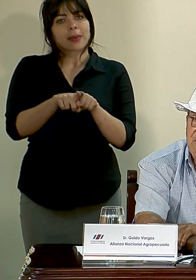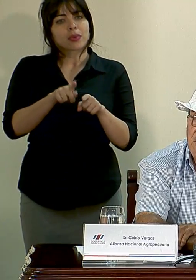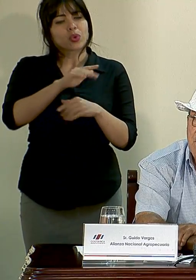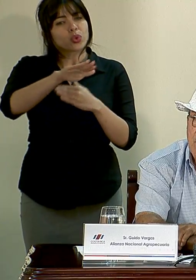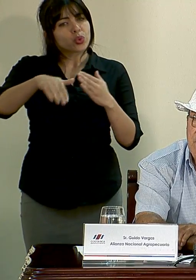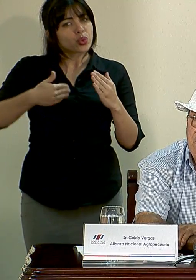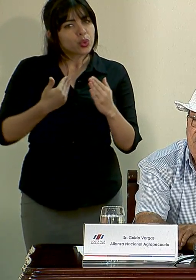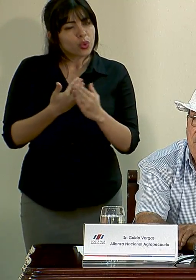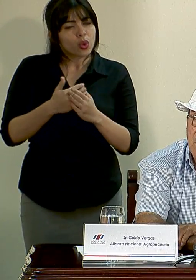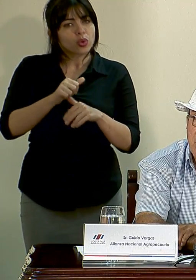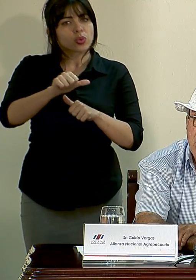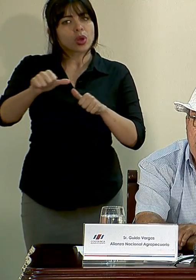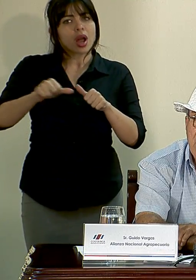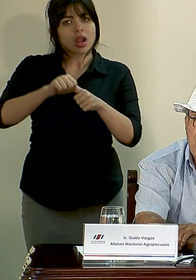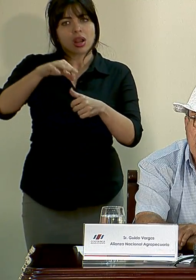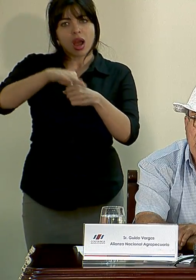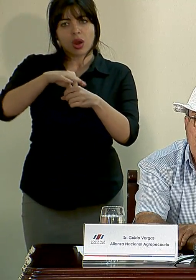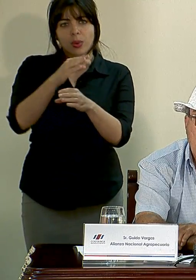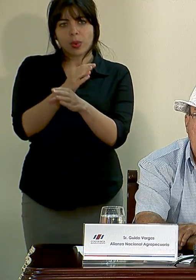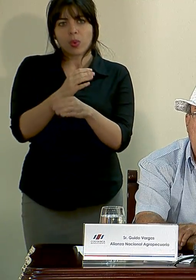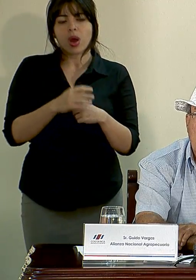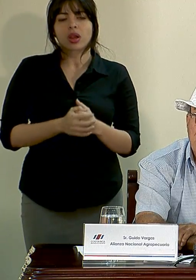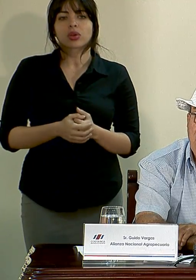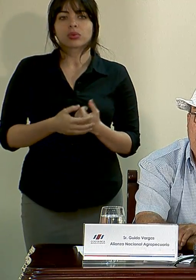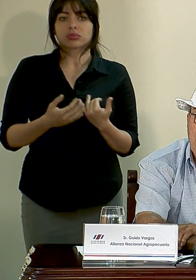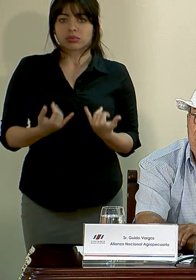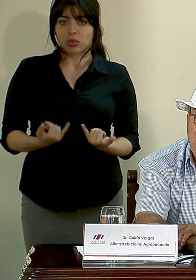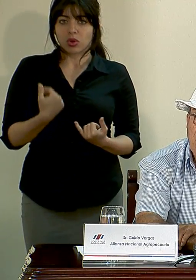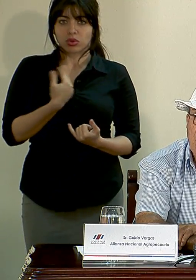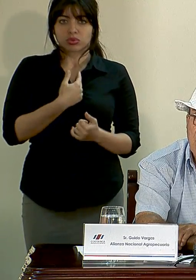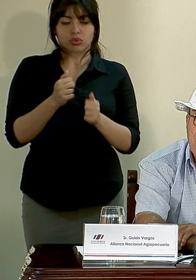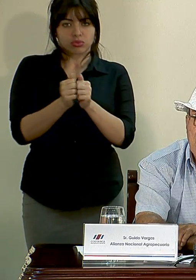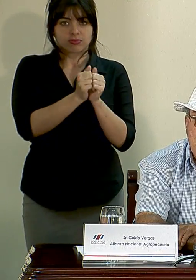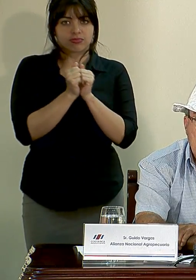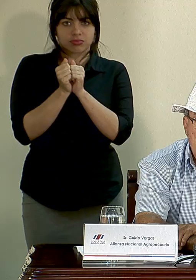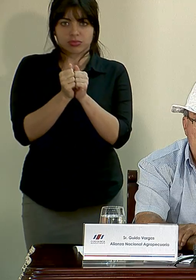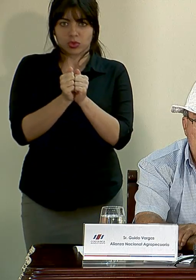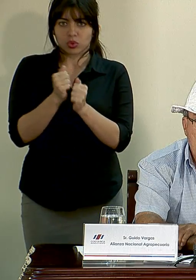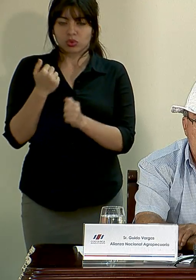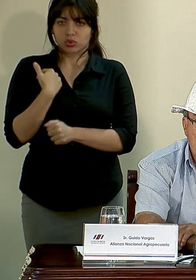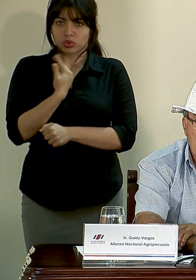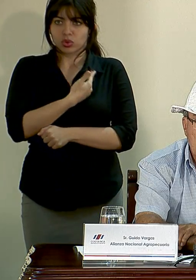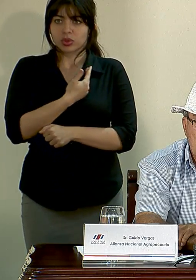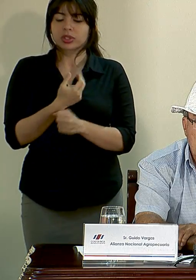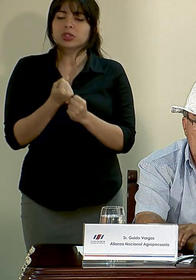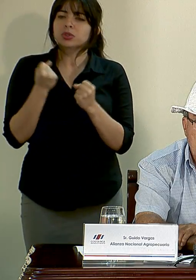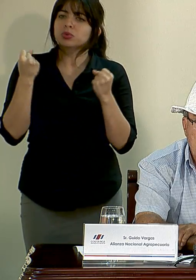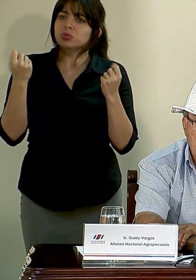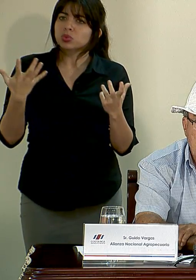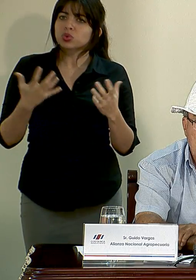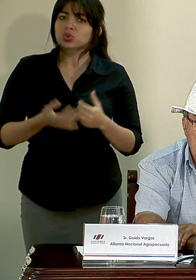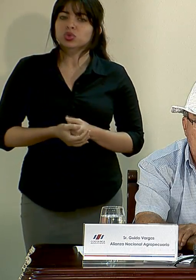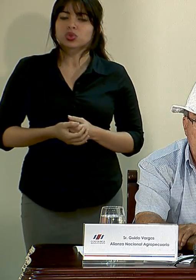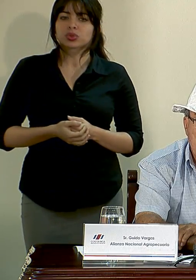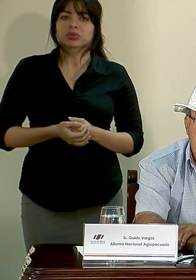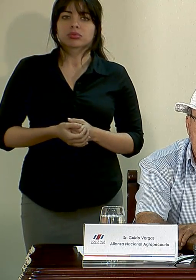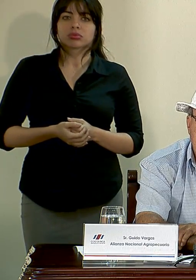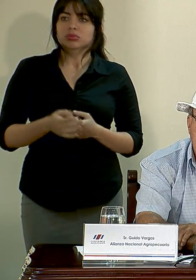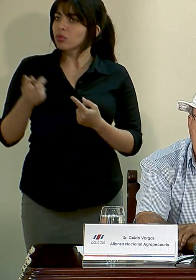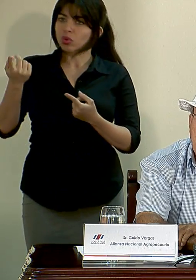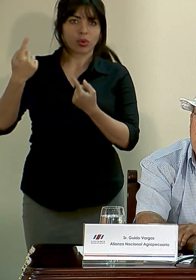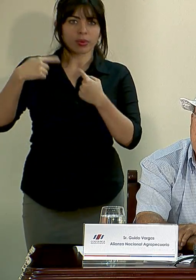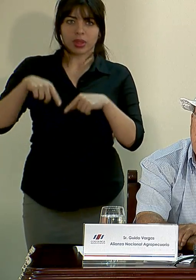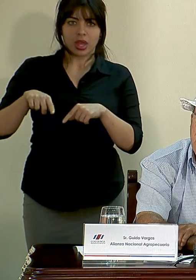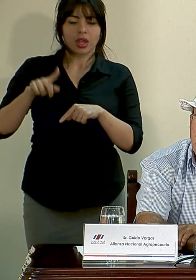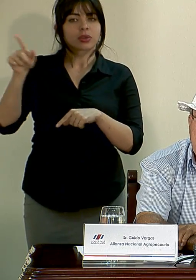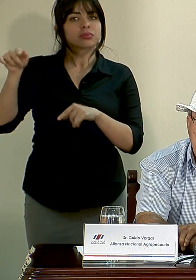todo el sector agropecuario que hoy nos ha acompañado y muchos que no vinieron y